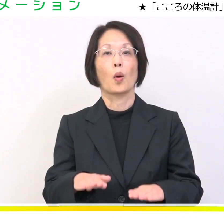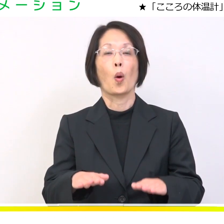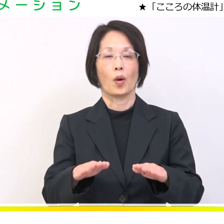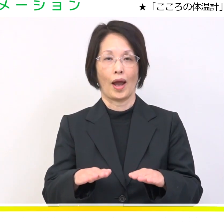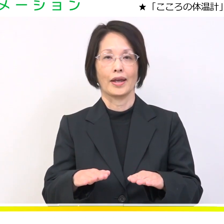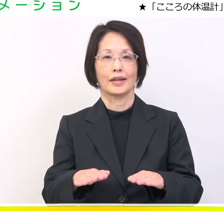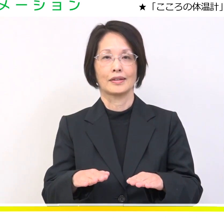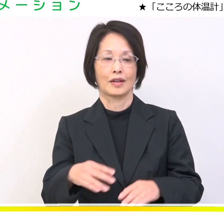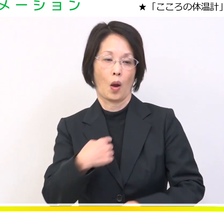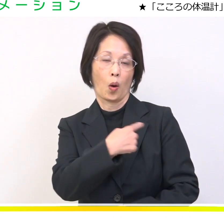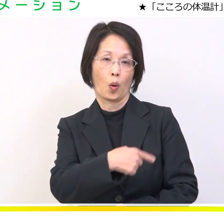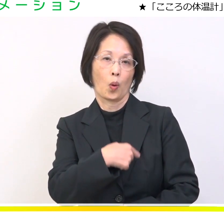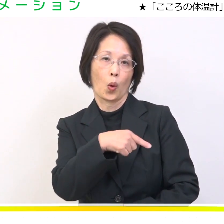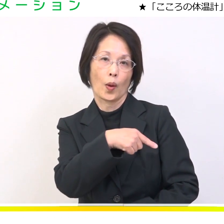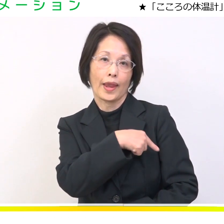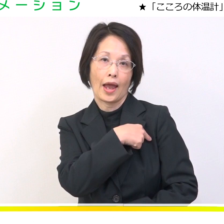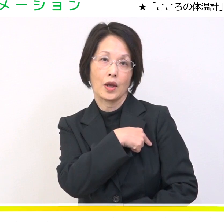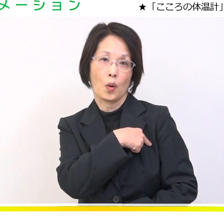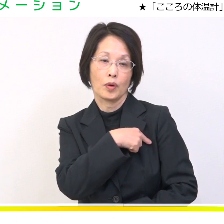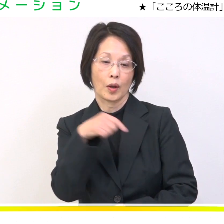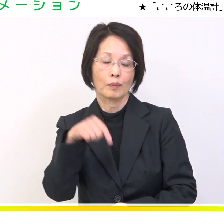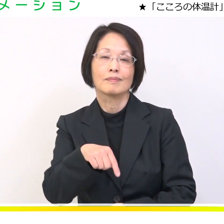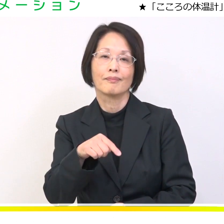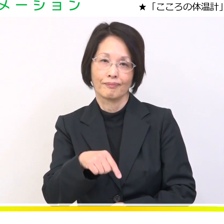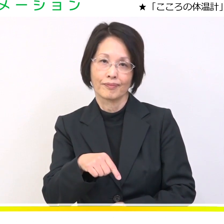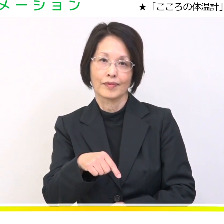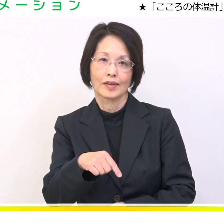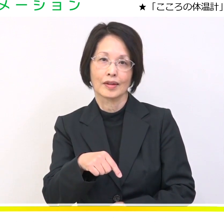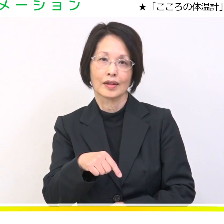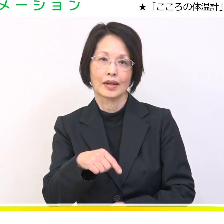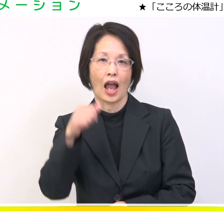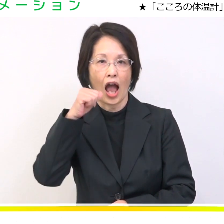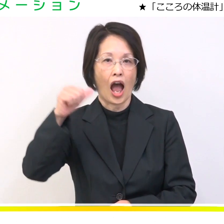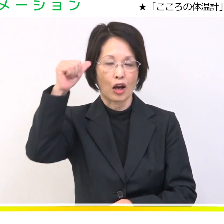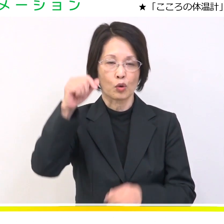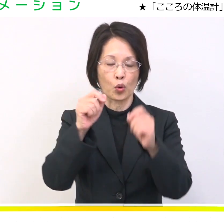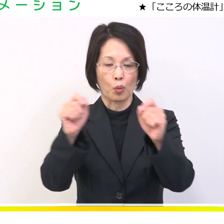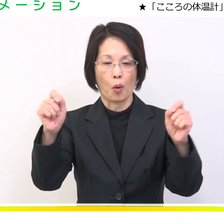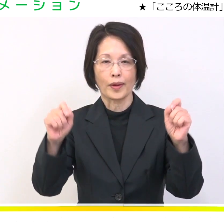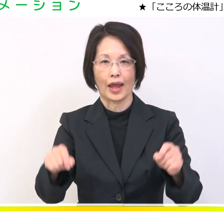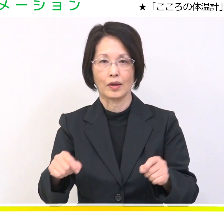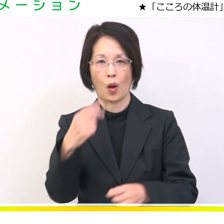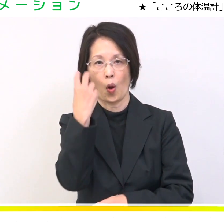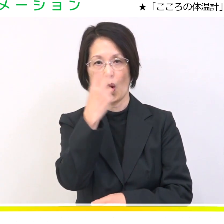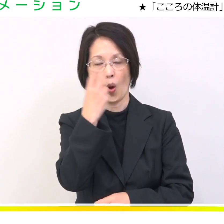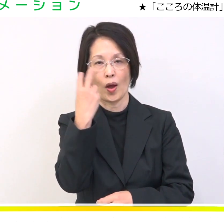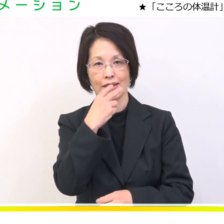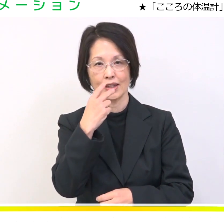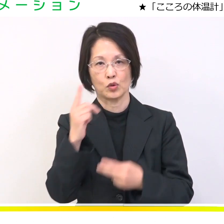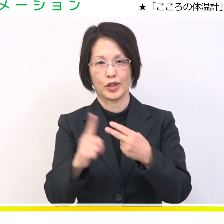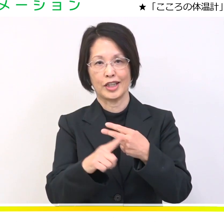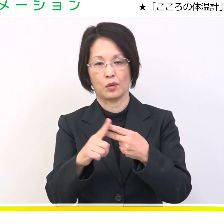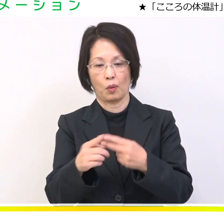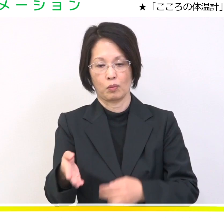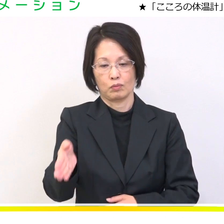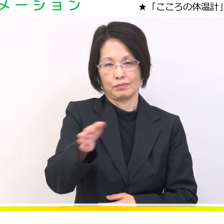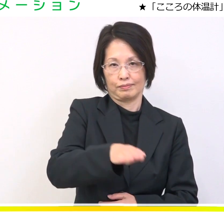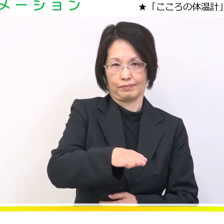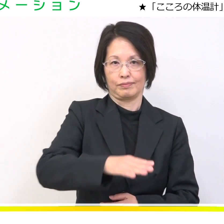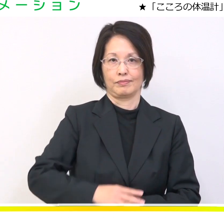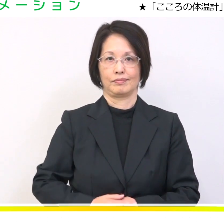今回このこころの体温計にアルコール問題のチェック機能が増えまし